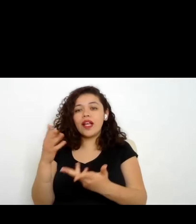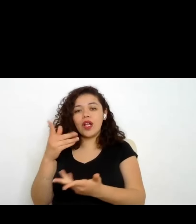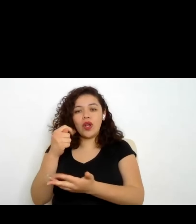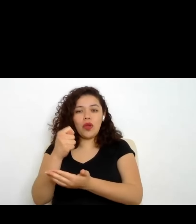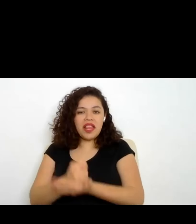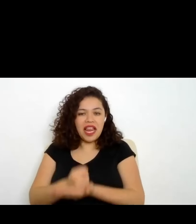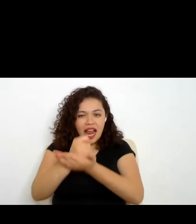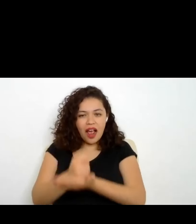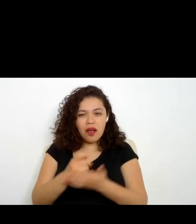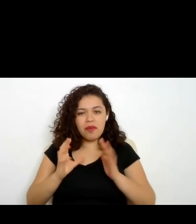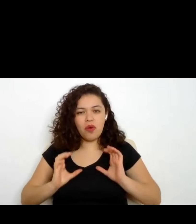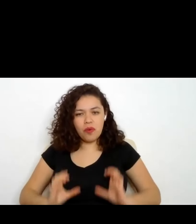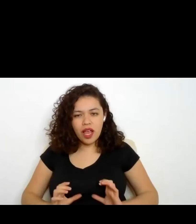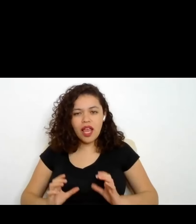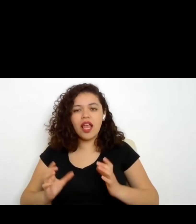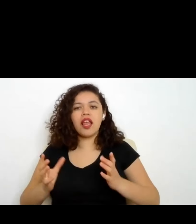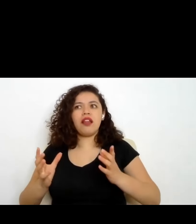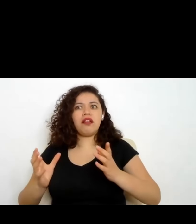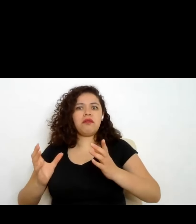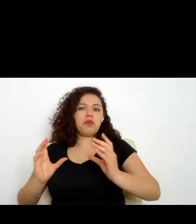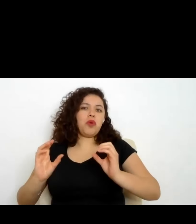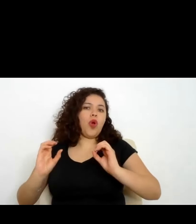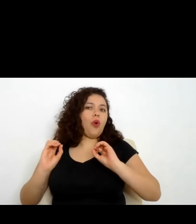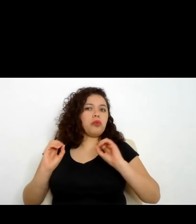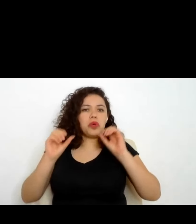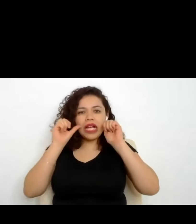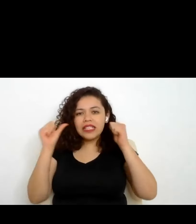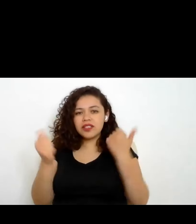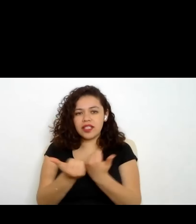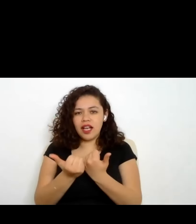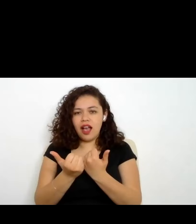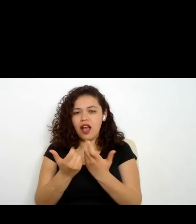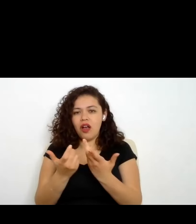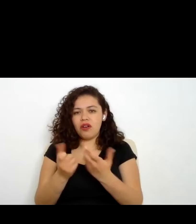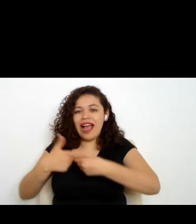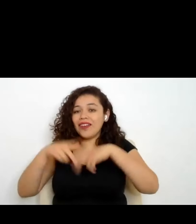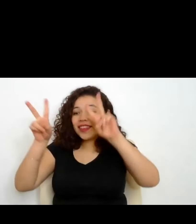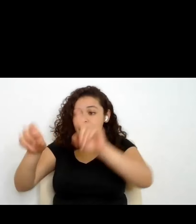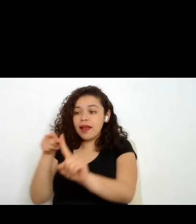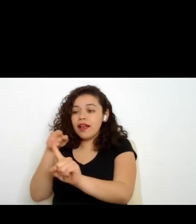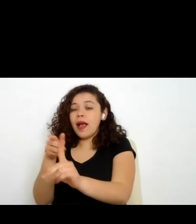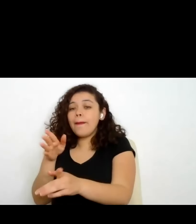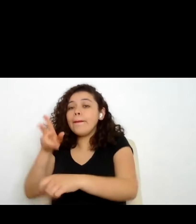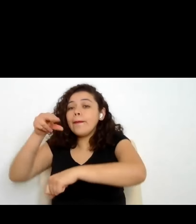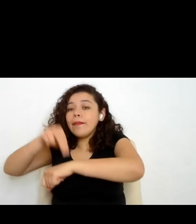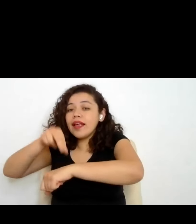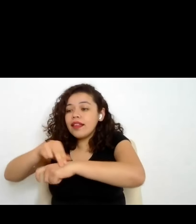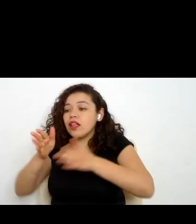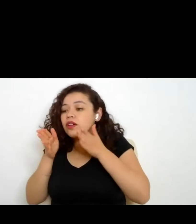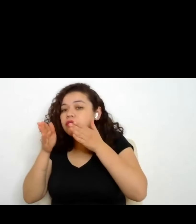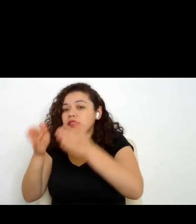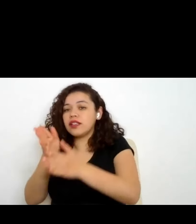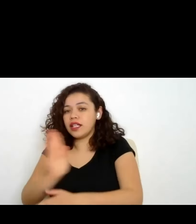no sé, algo, la asociación, pero tiene un tema médico, o sea, la relación que yo tengo con esa persona, yo necesito tener